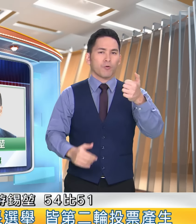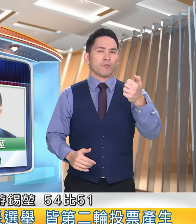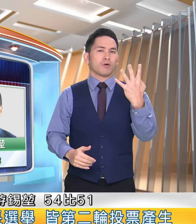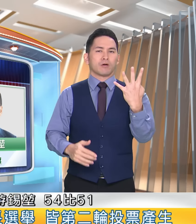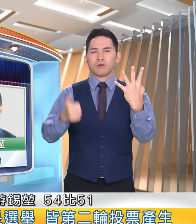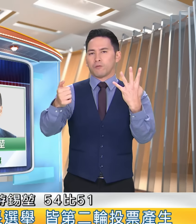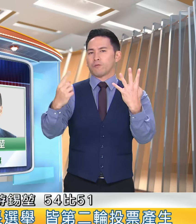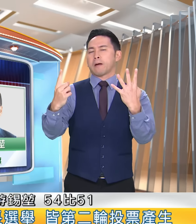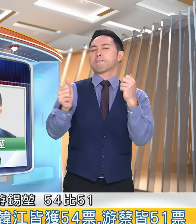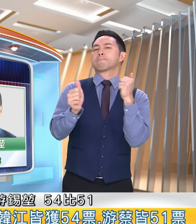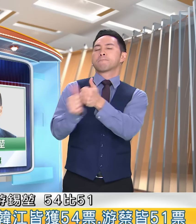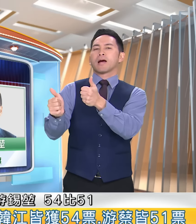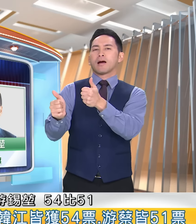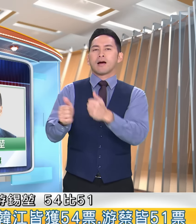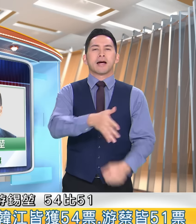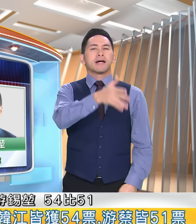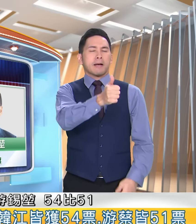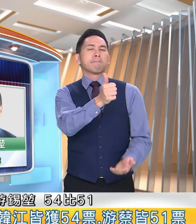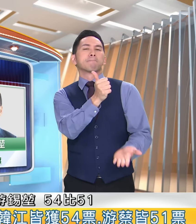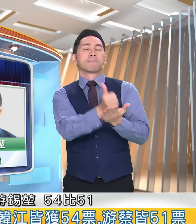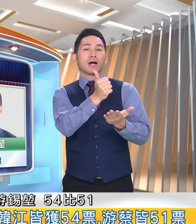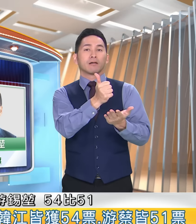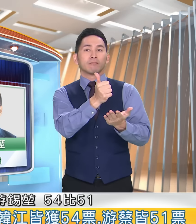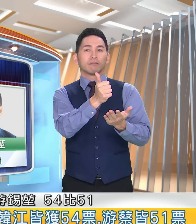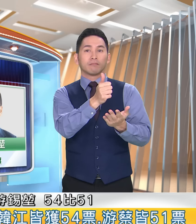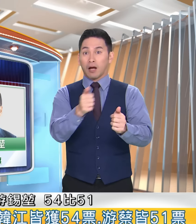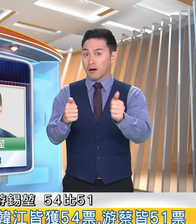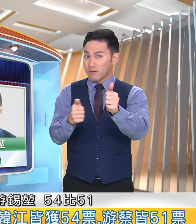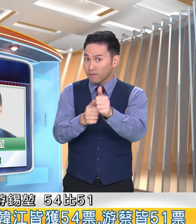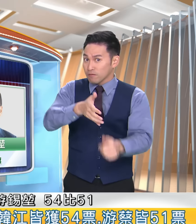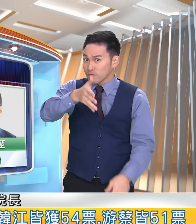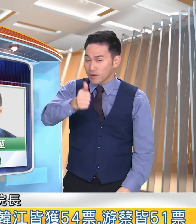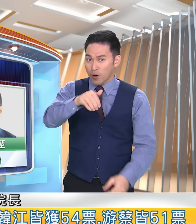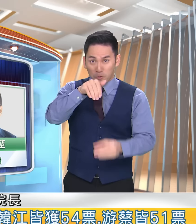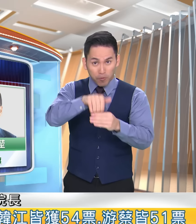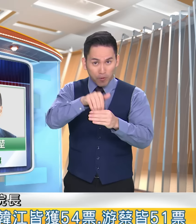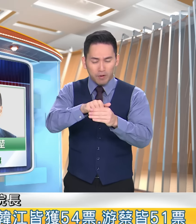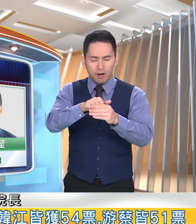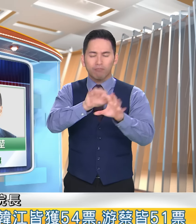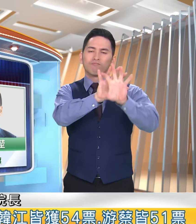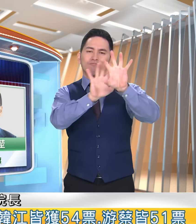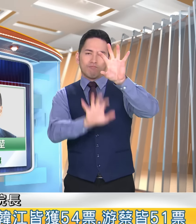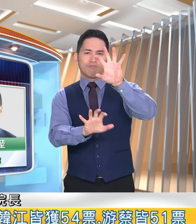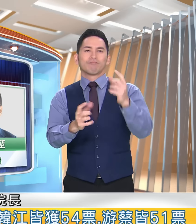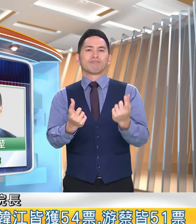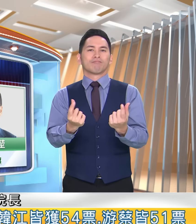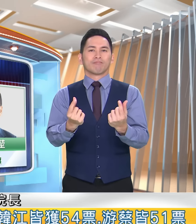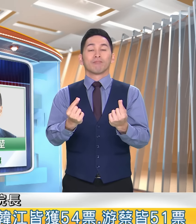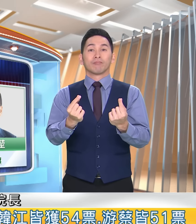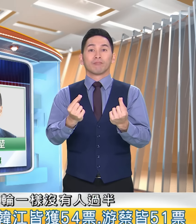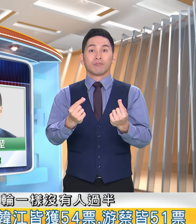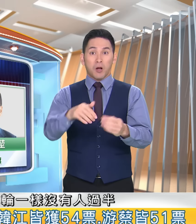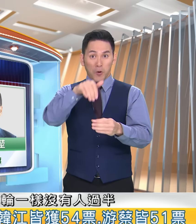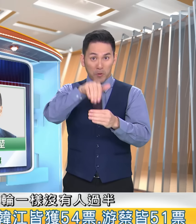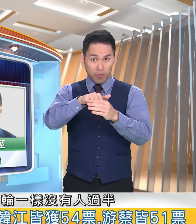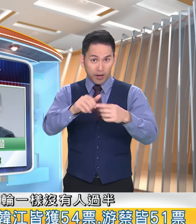对决游锡堃，54-51确认当选立法院长。而副院长选举首